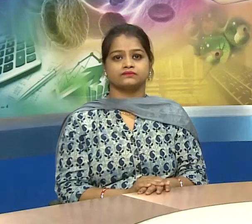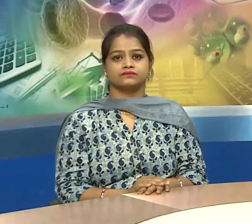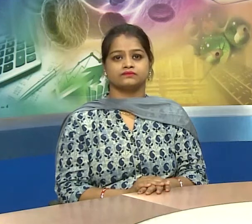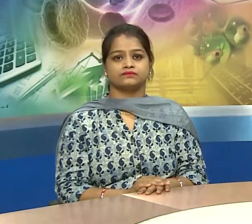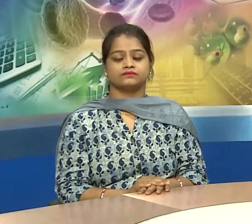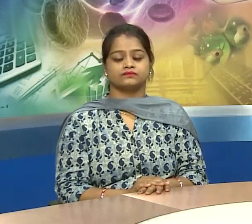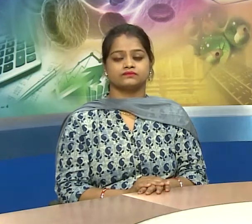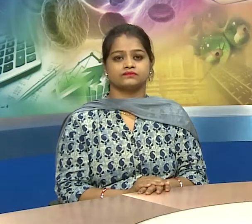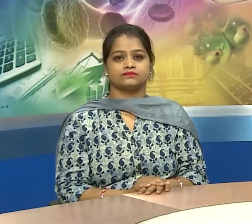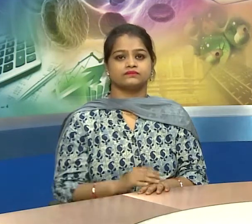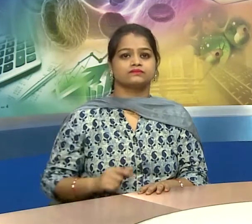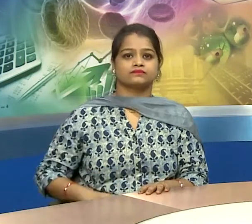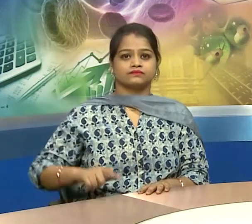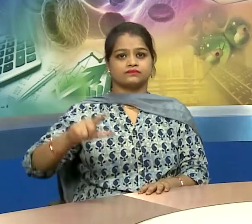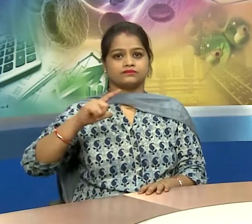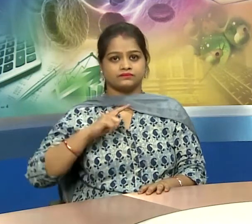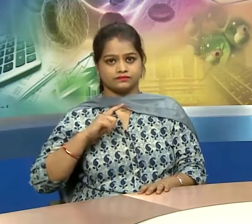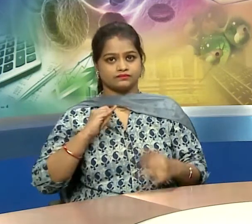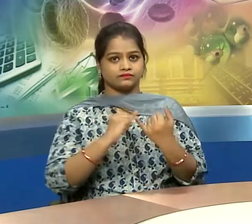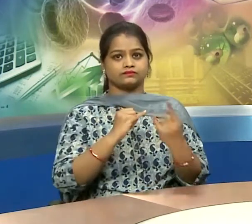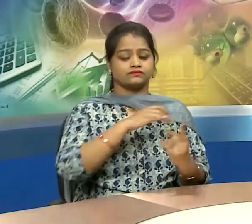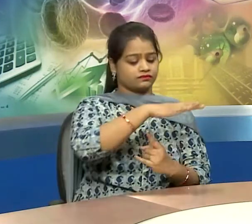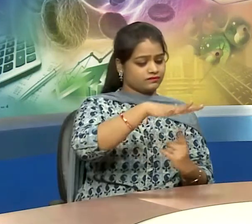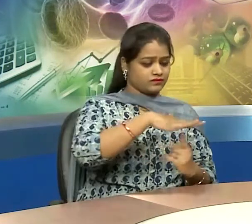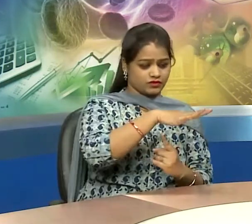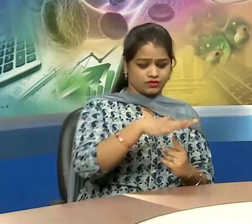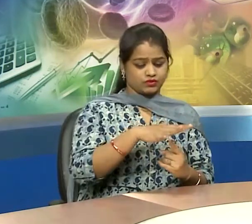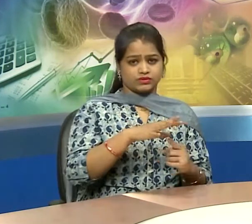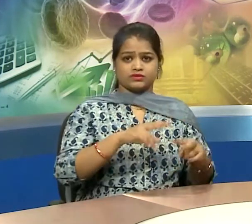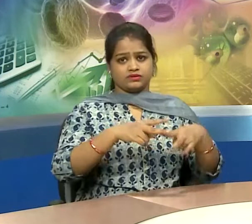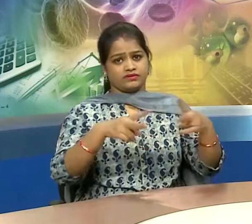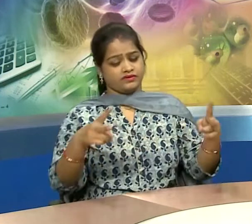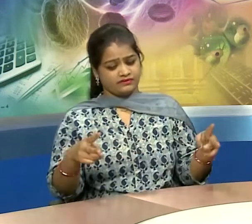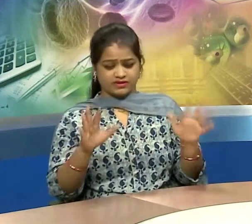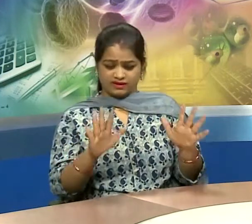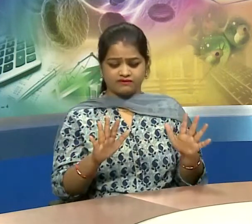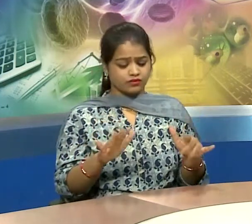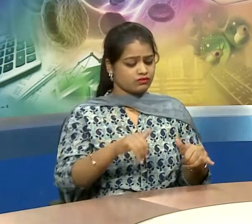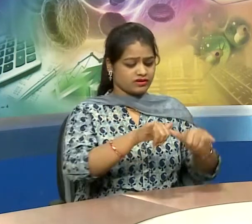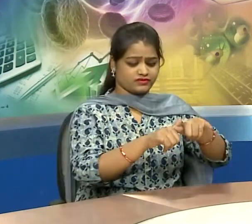जीवन में परिस्थितियों से समझौता करना एक सीमा तक जरूरी है।